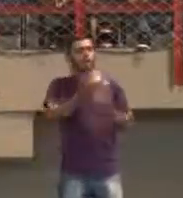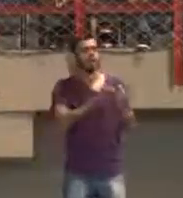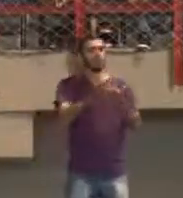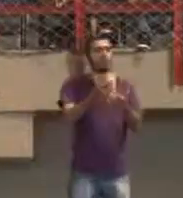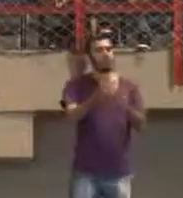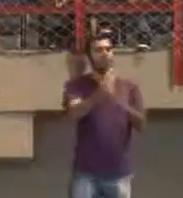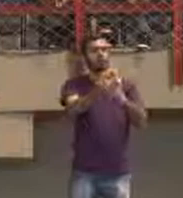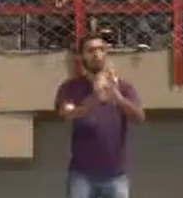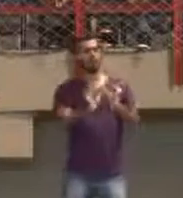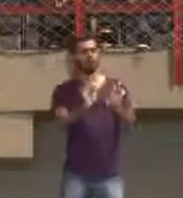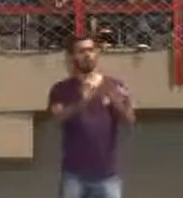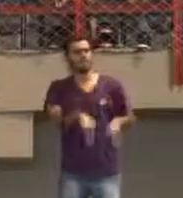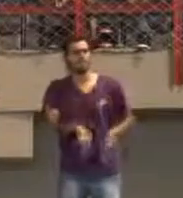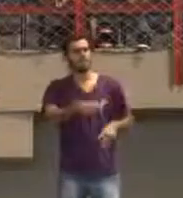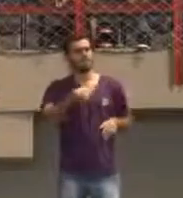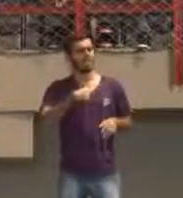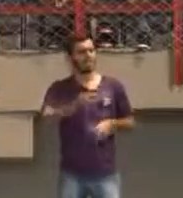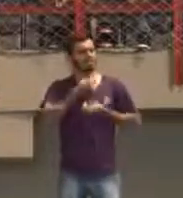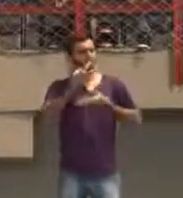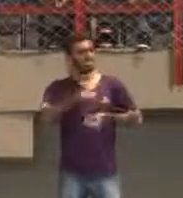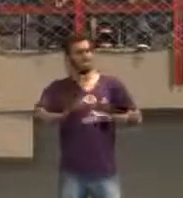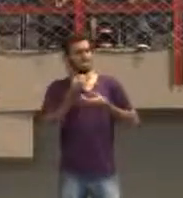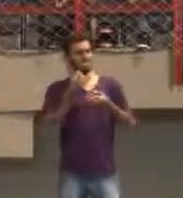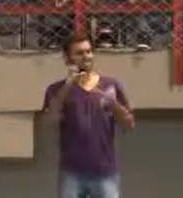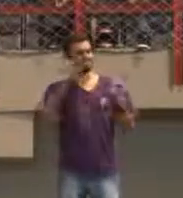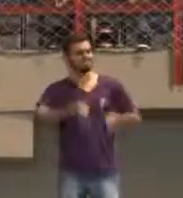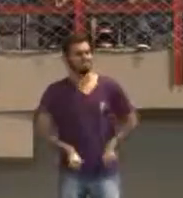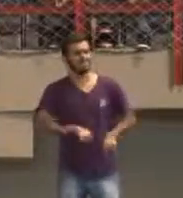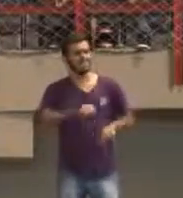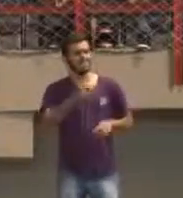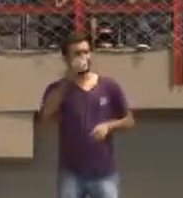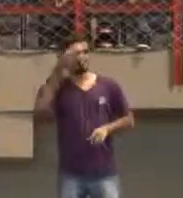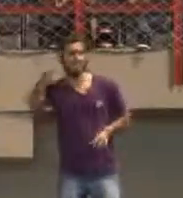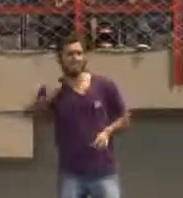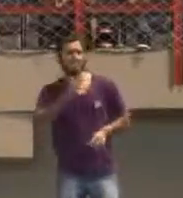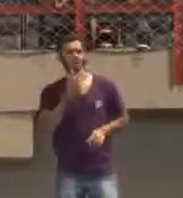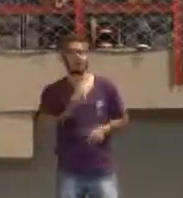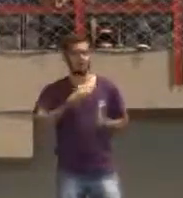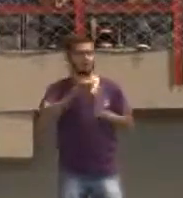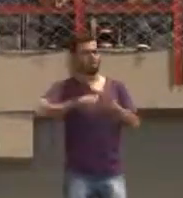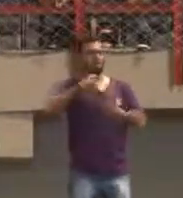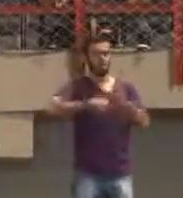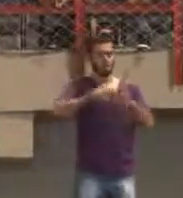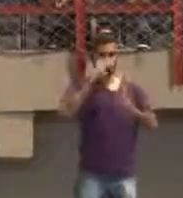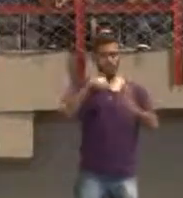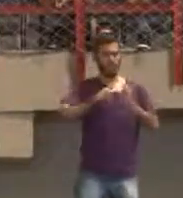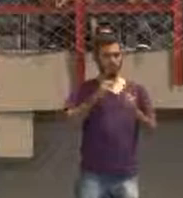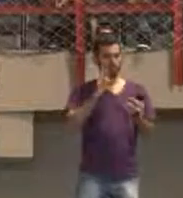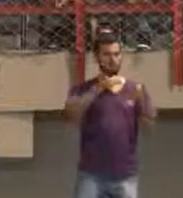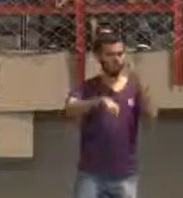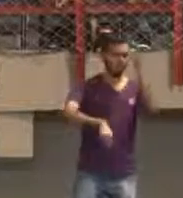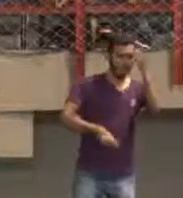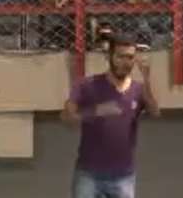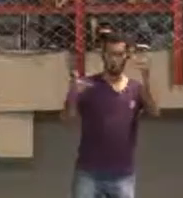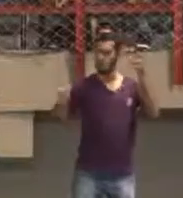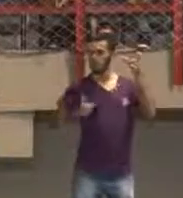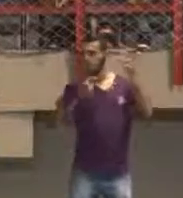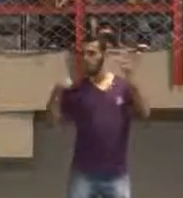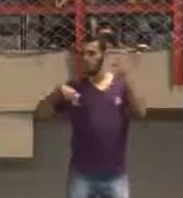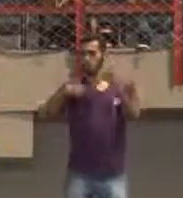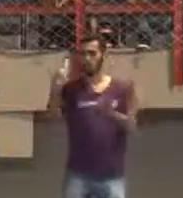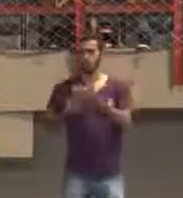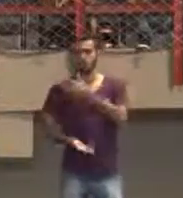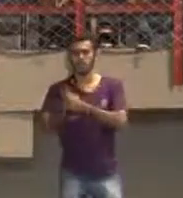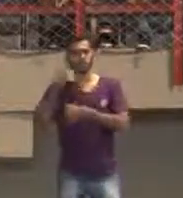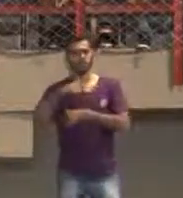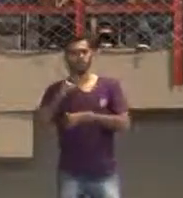com a poesia decadente francesa, o cara fazendo poemas para o diabo, o outro perdeu a noiva, perdeu a riqueza, perdeu